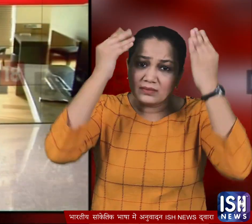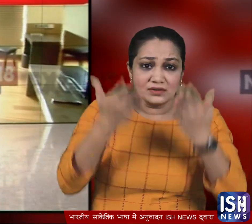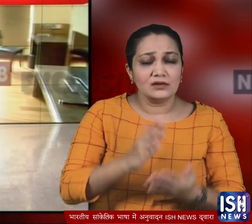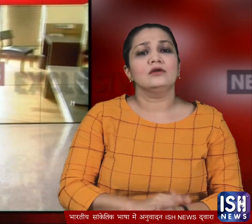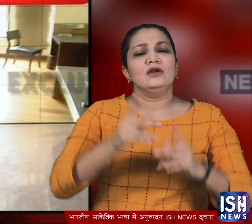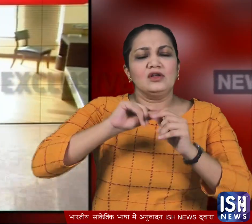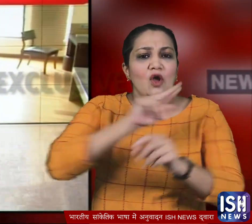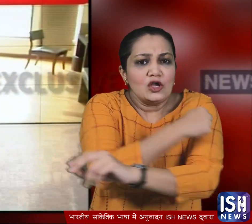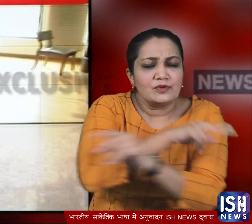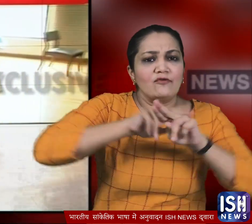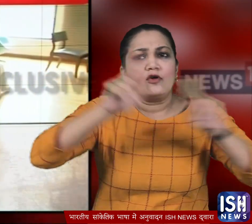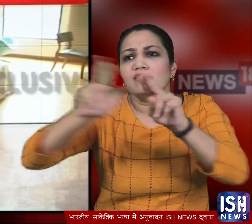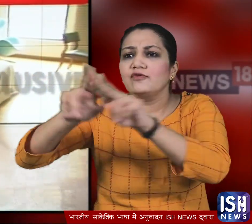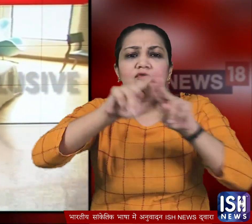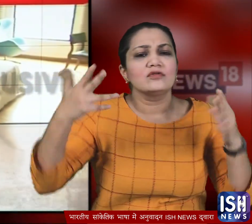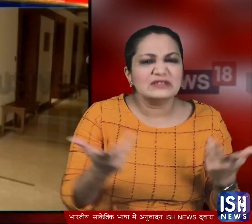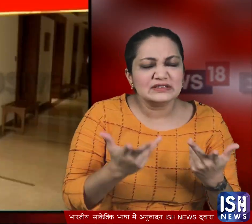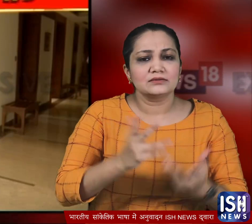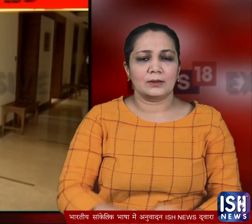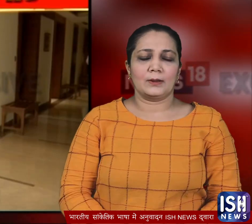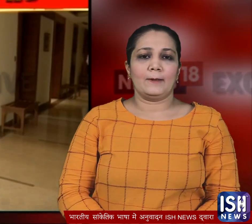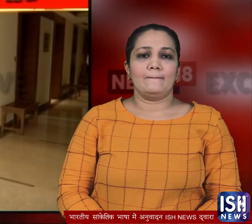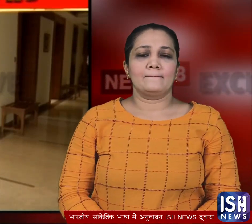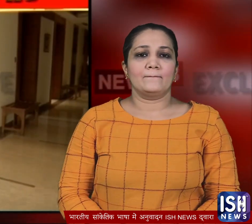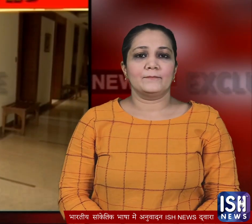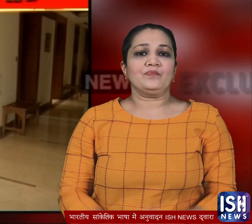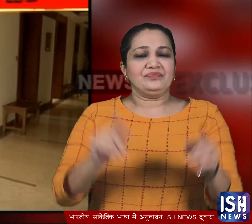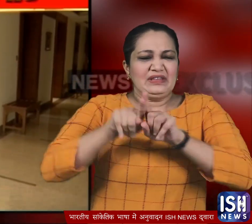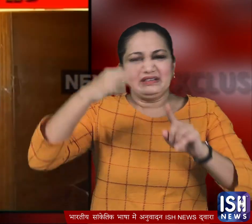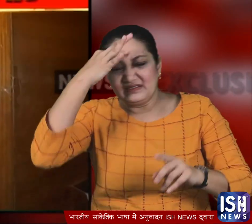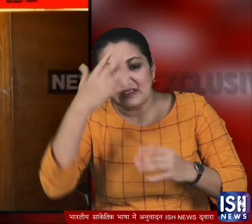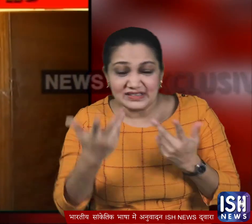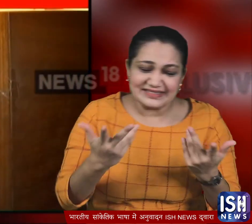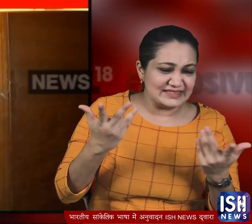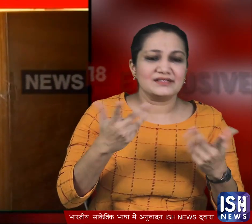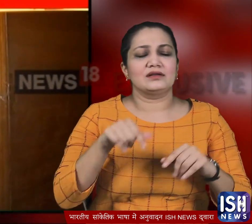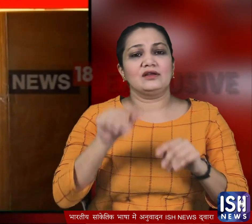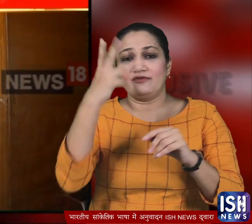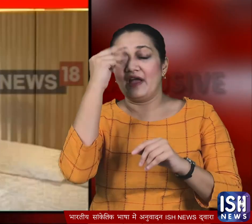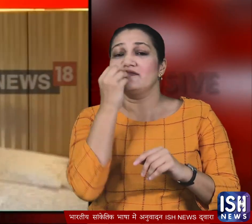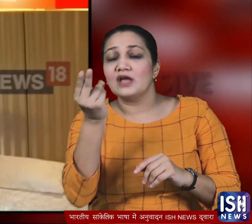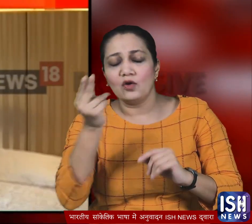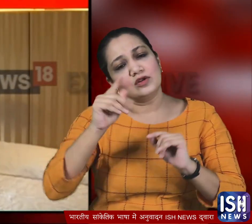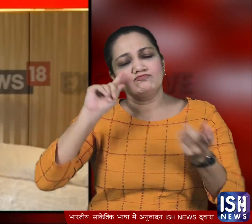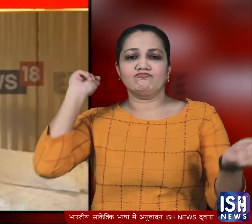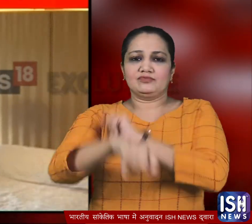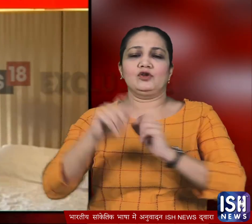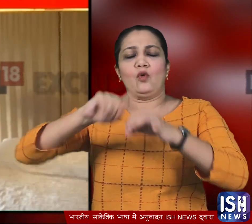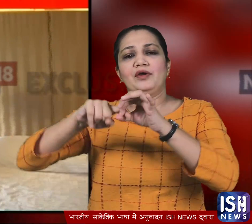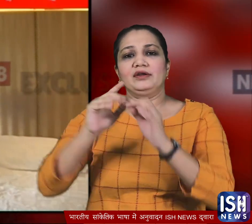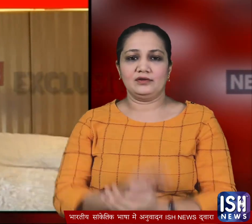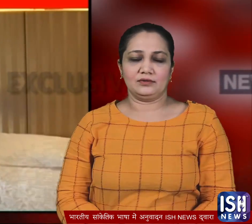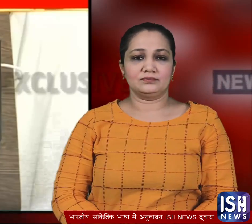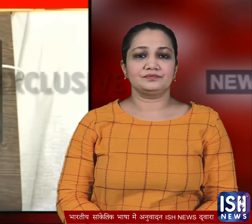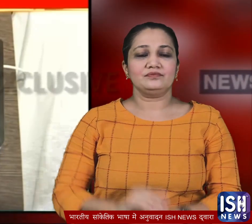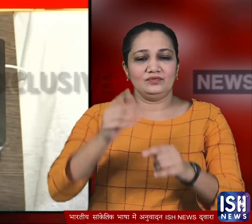है कि अस्पतालों में उन्हें बेड तक नहीं मिल रहे हैं। और इन्हीं परेशानियों को देखते हुए 5 सितारा होटल भी क्वारंटीन सेंटर में बदले जा